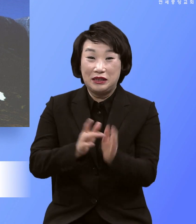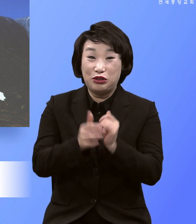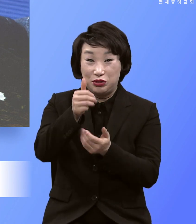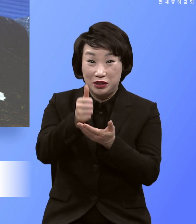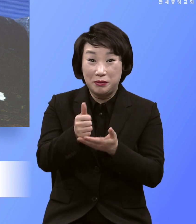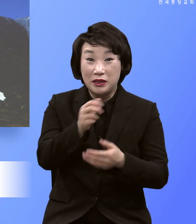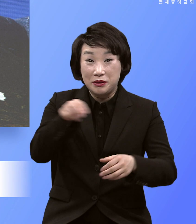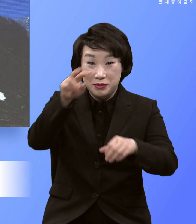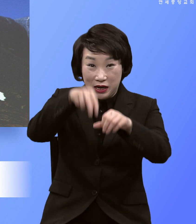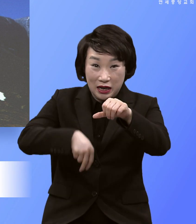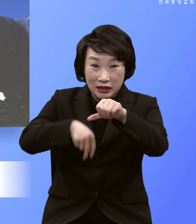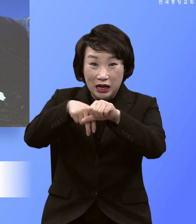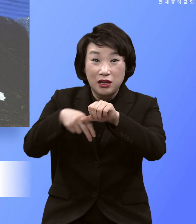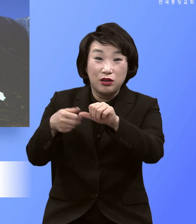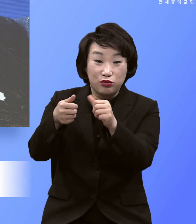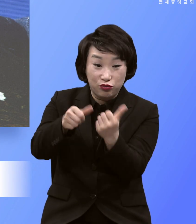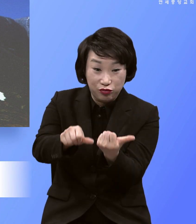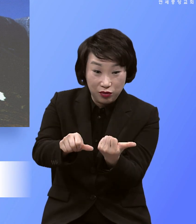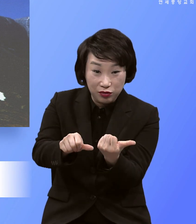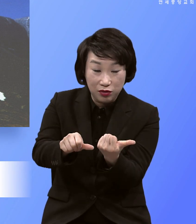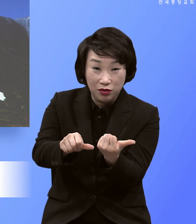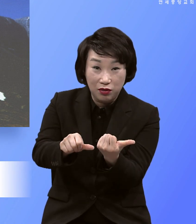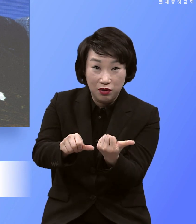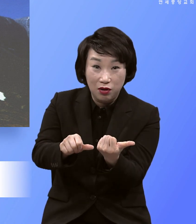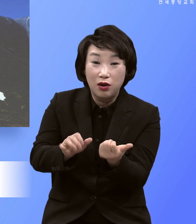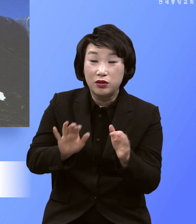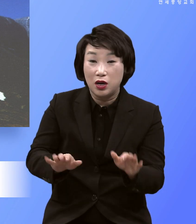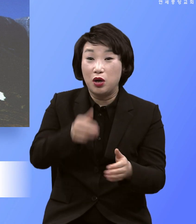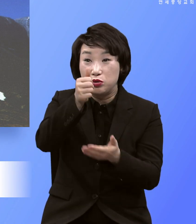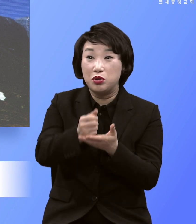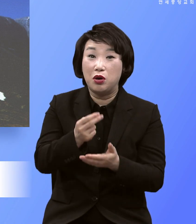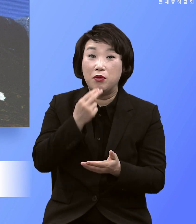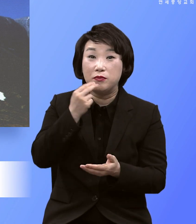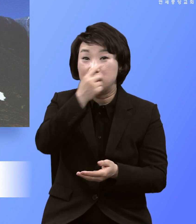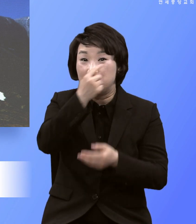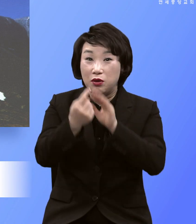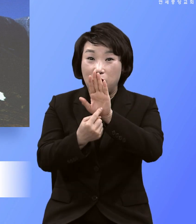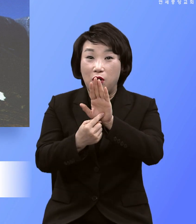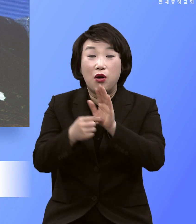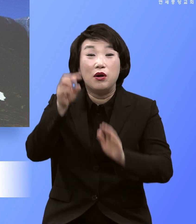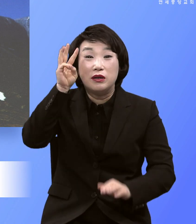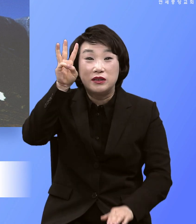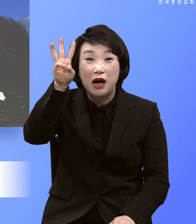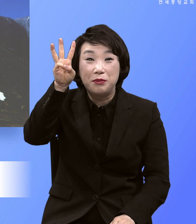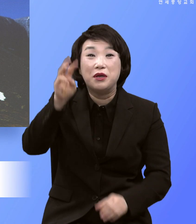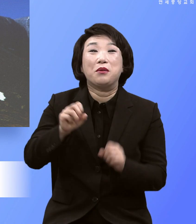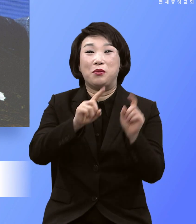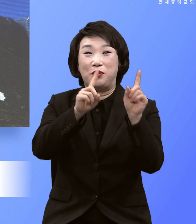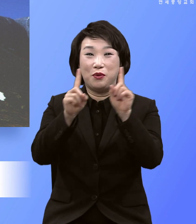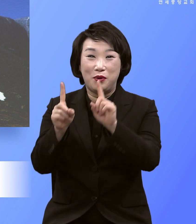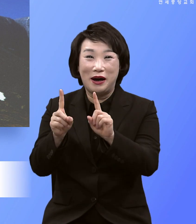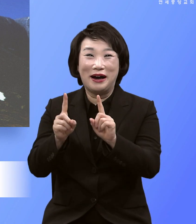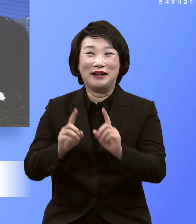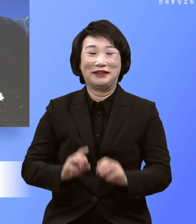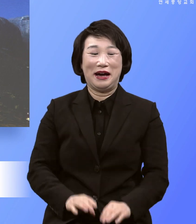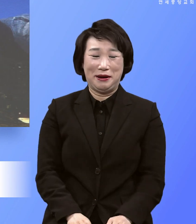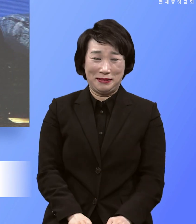예수님이 십자가에 매달려 죽었어요. 죄가 없다는 증거로 3일 만에